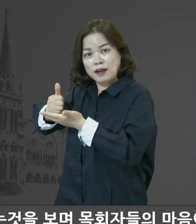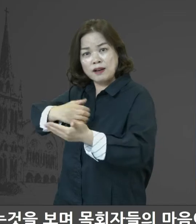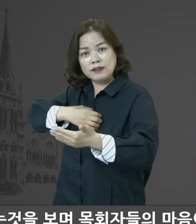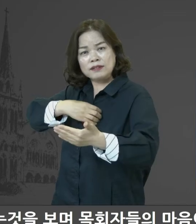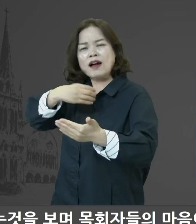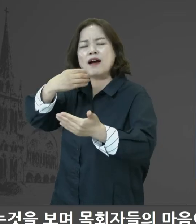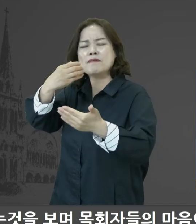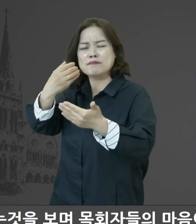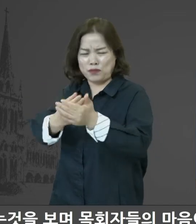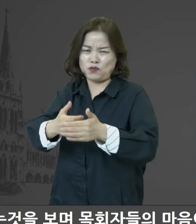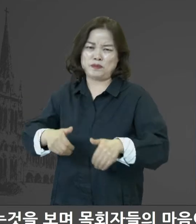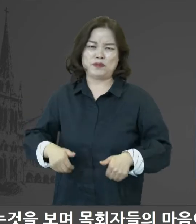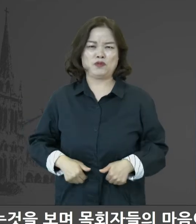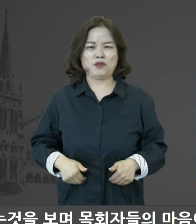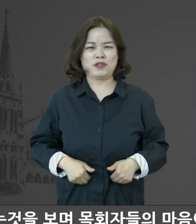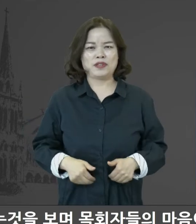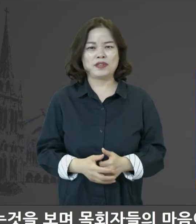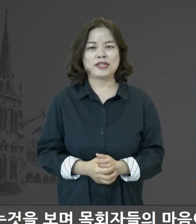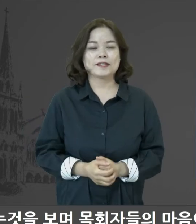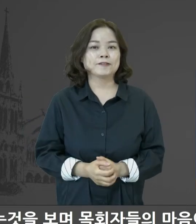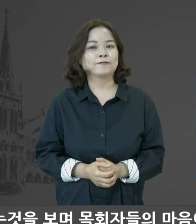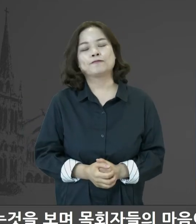감동이 있어야 한다는 것이지요.